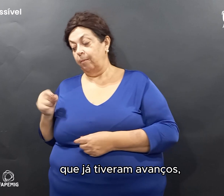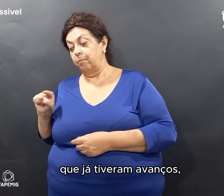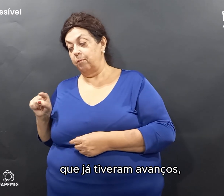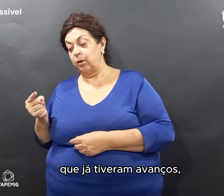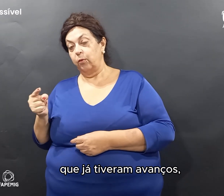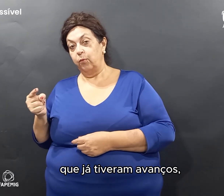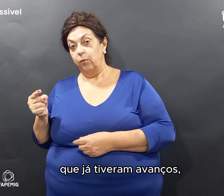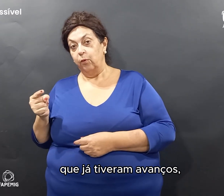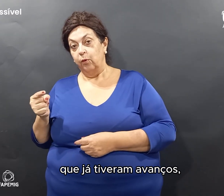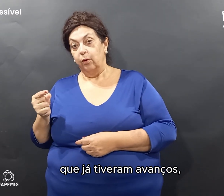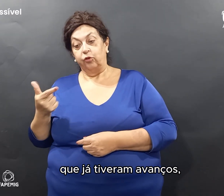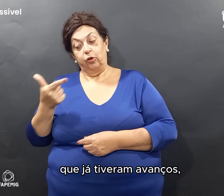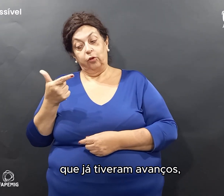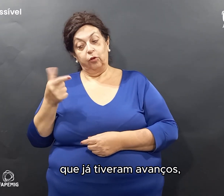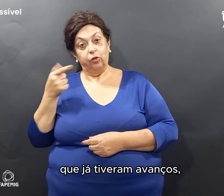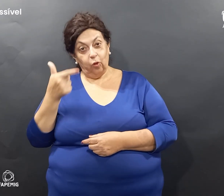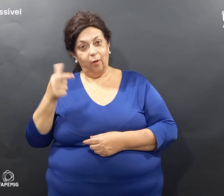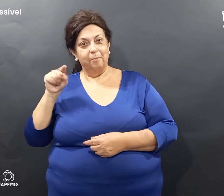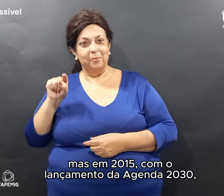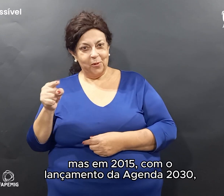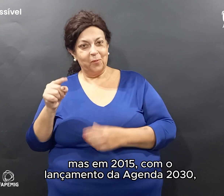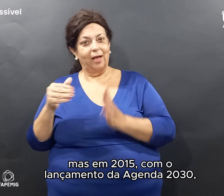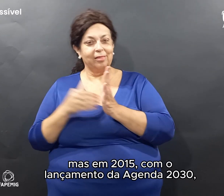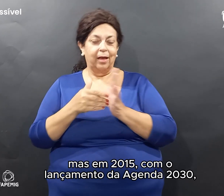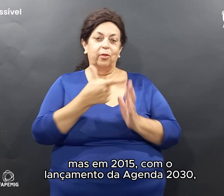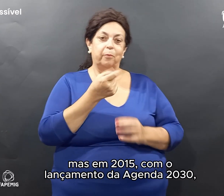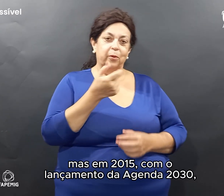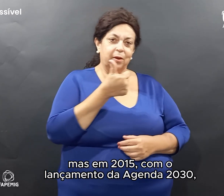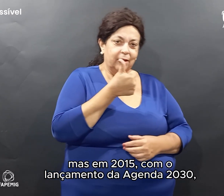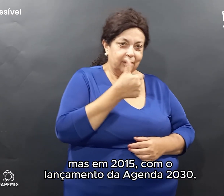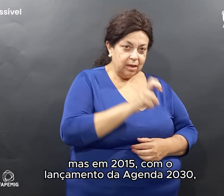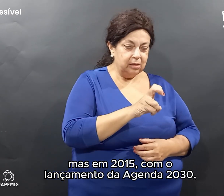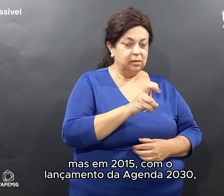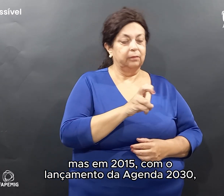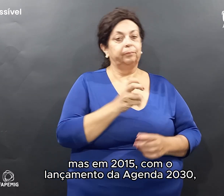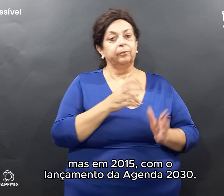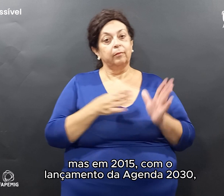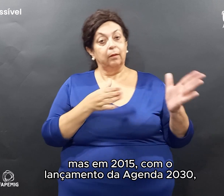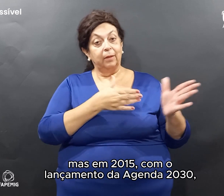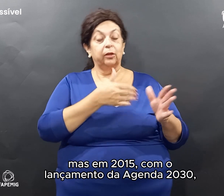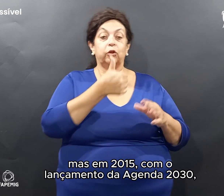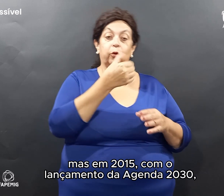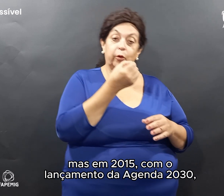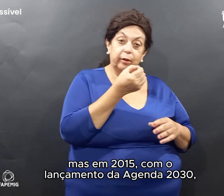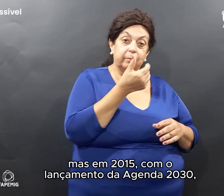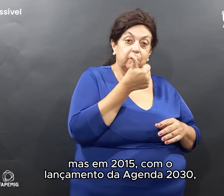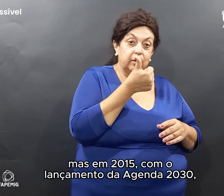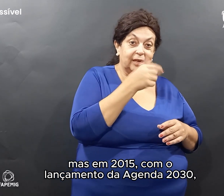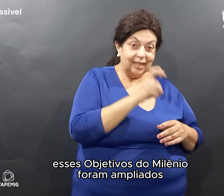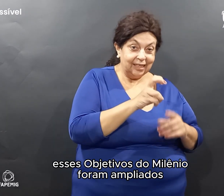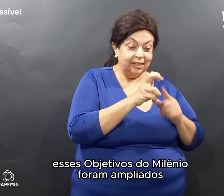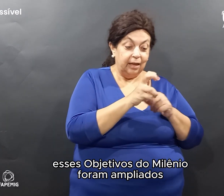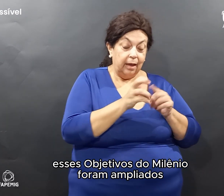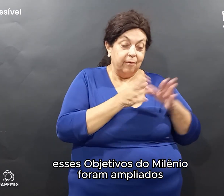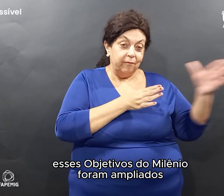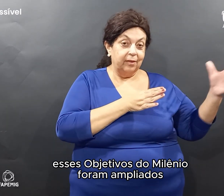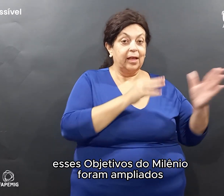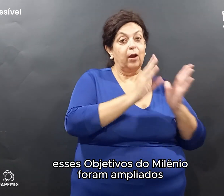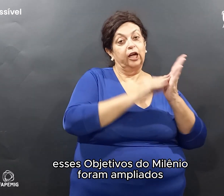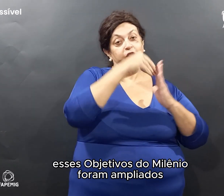já tiveram avanços, mas aí em 2015, com o lançamento da Agenda 2030, então desses objetivos do